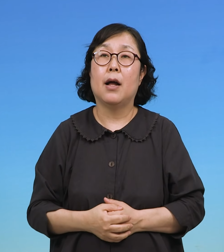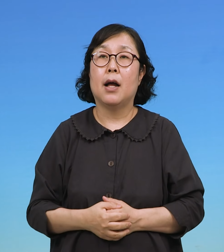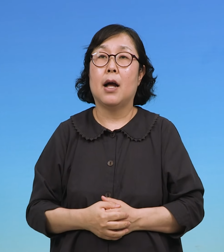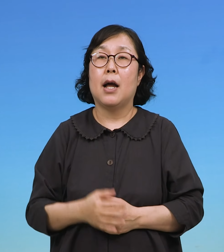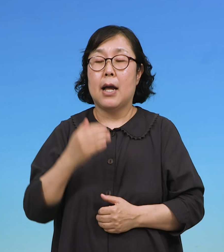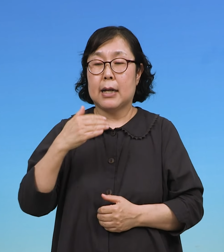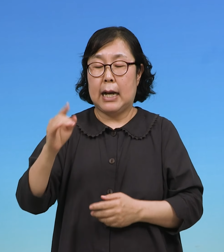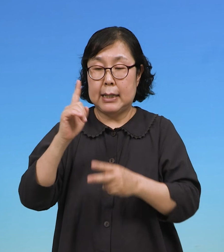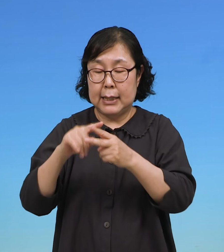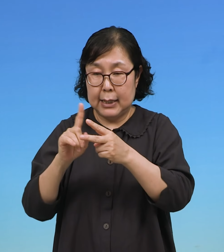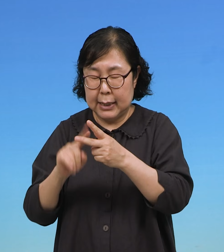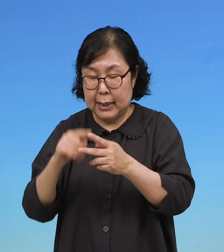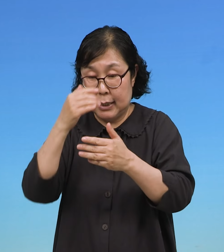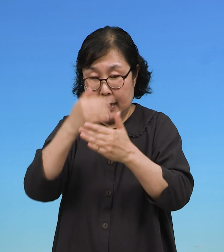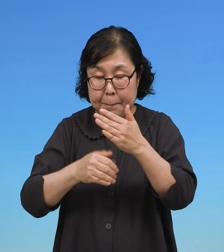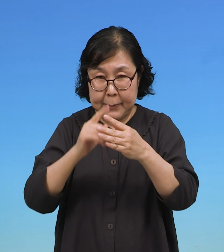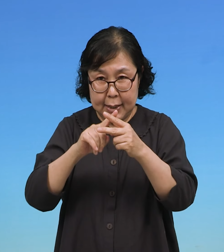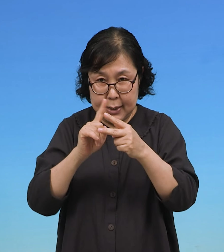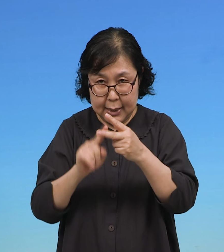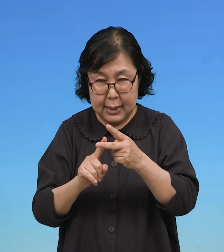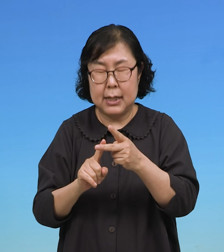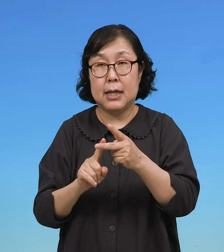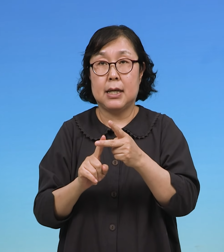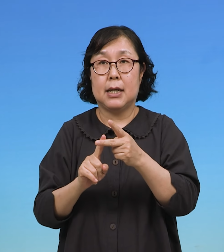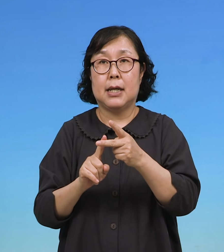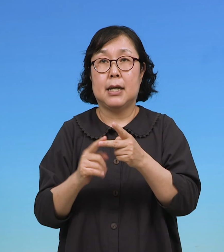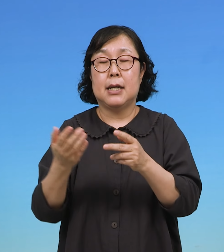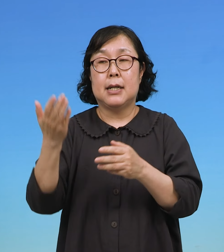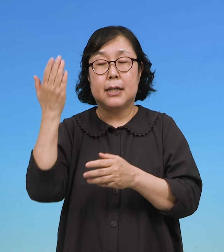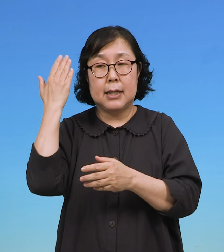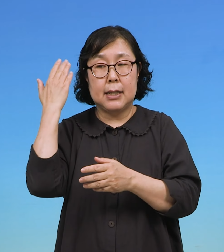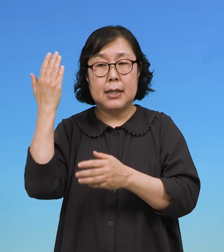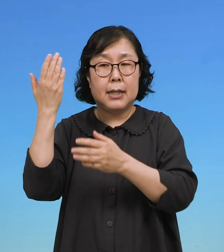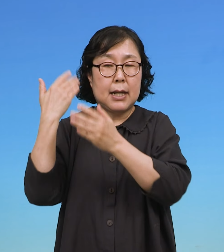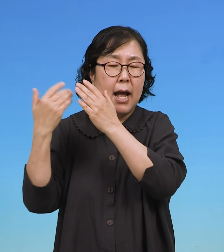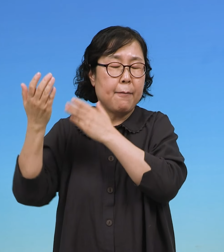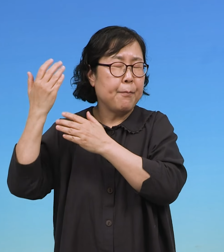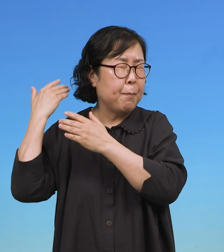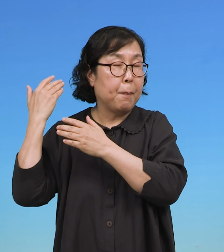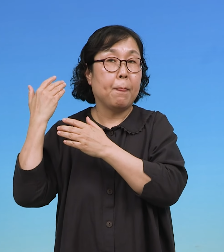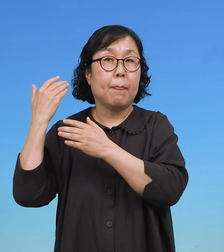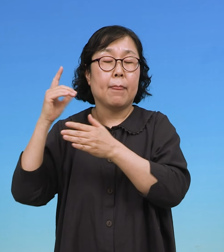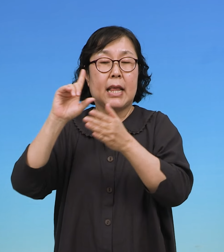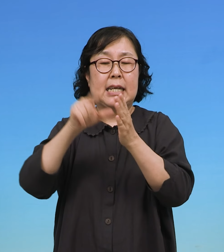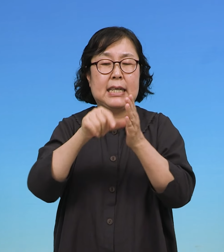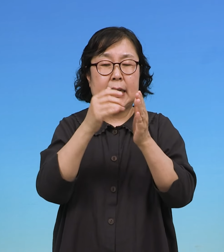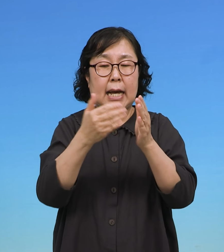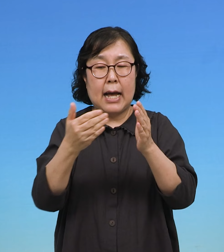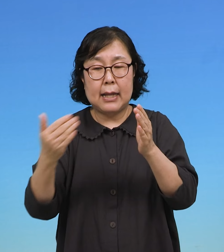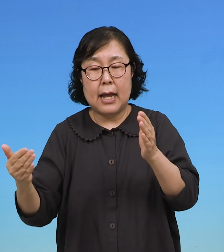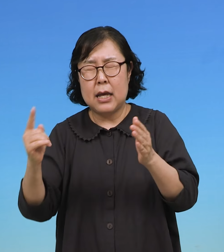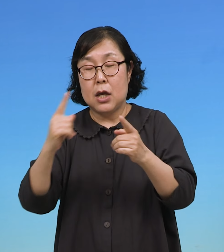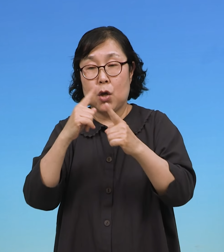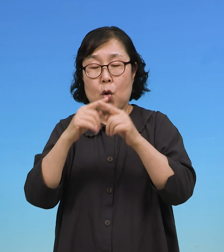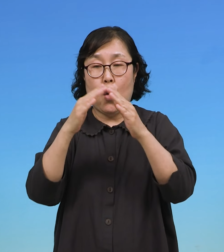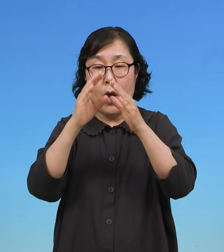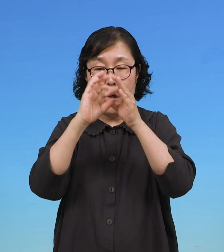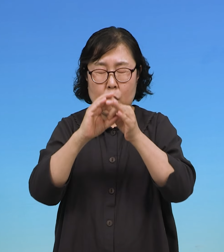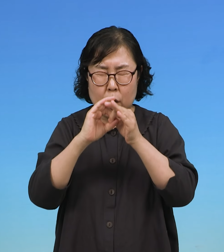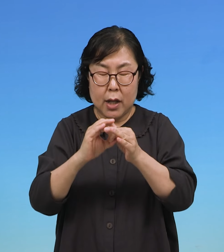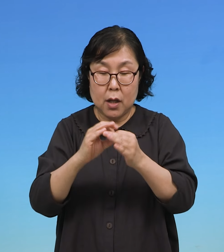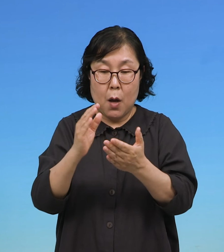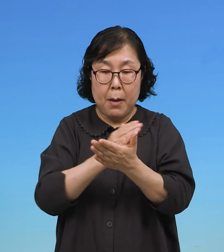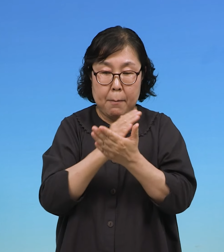단 가시든 남으시든 어떤 정신으로 지난 세월 하나님이 이 교회를 통하여 베풀어